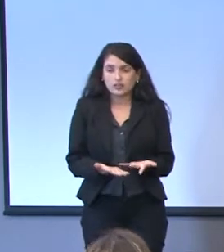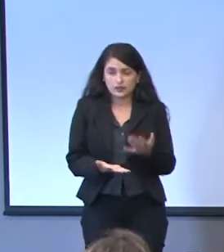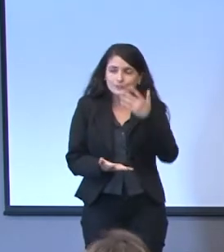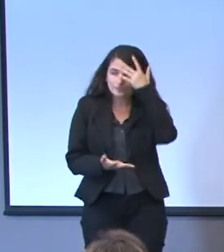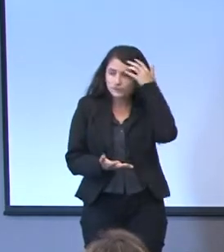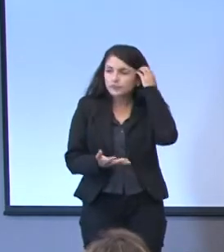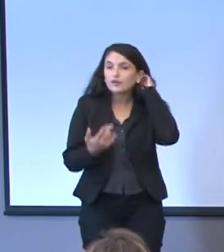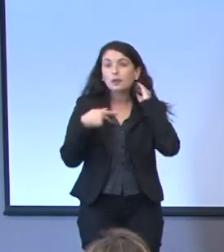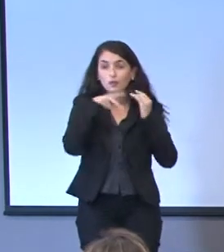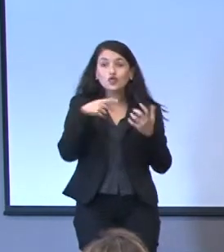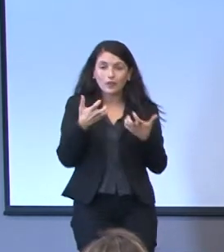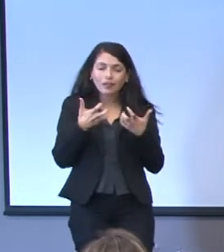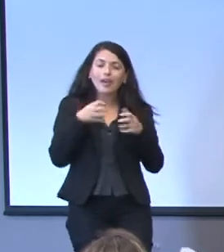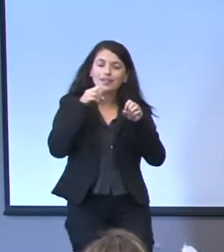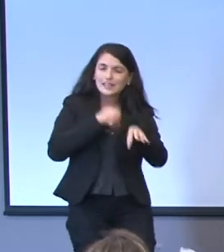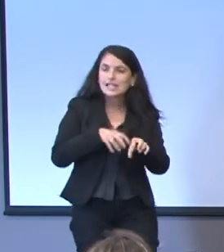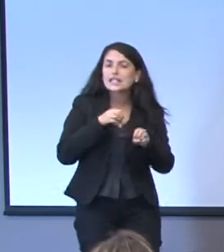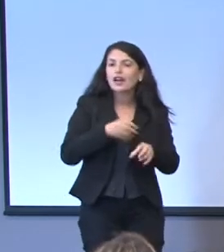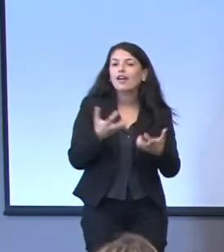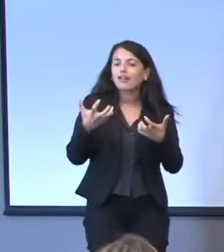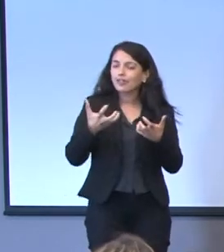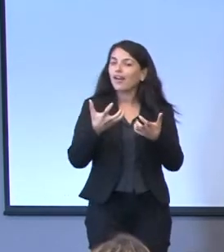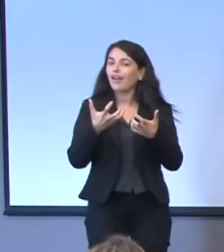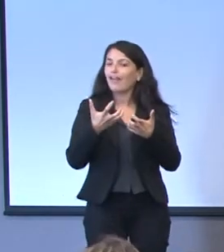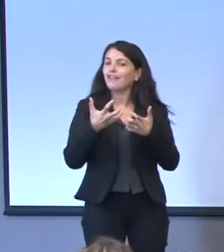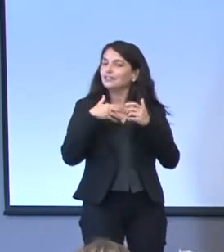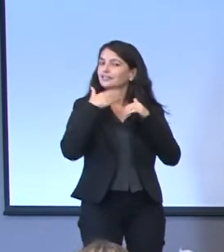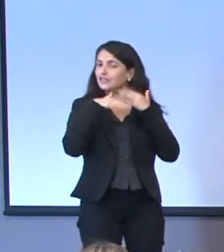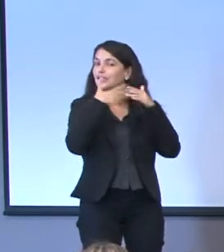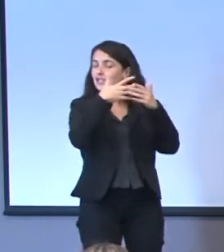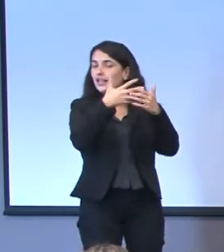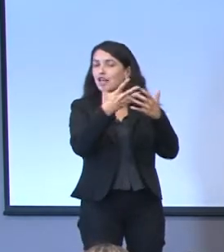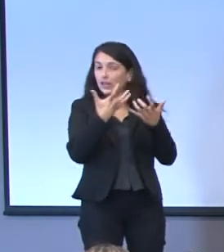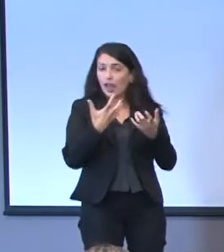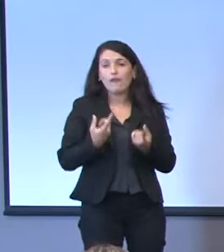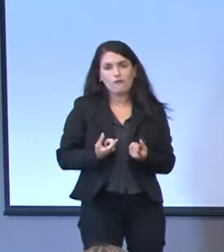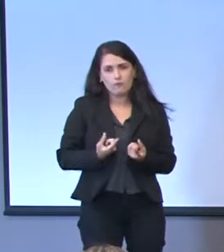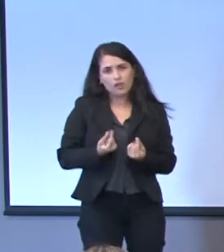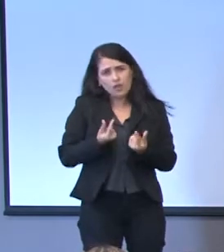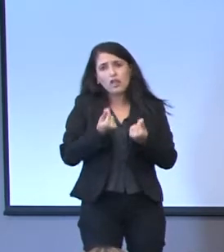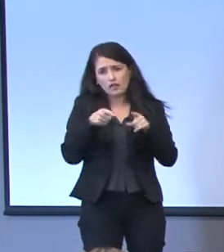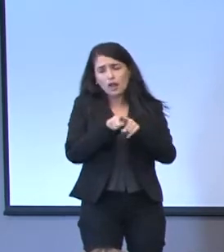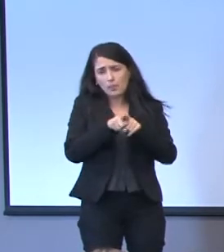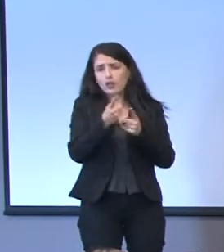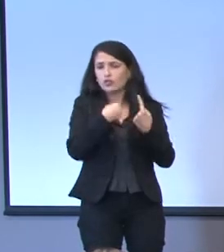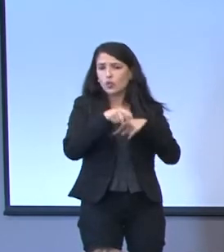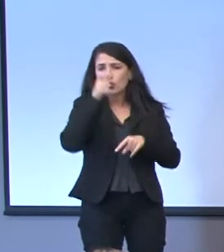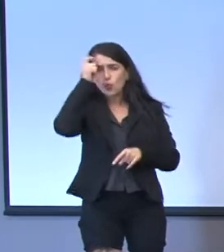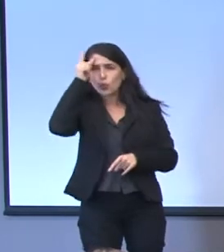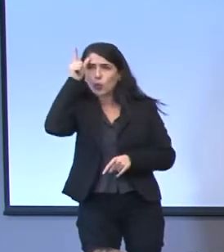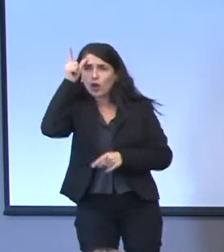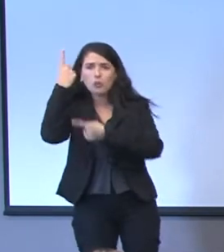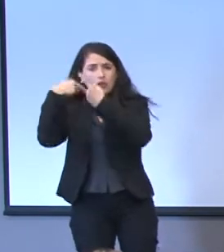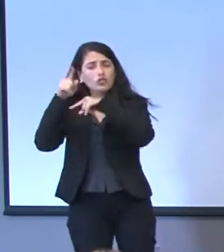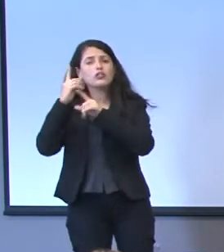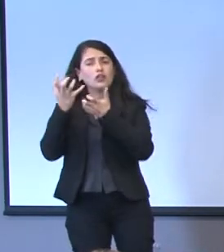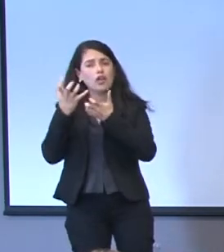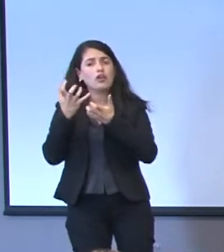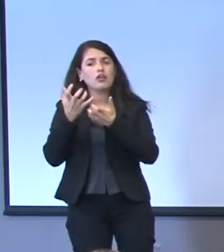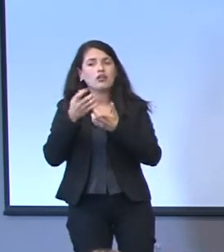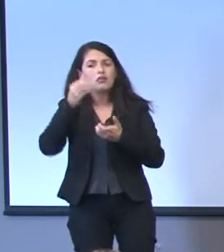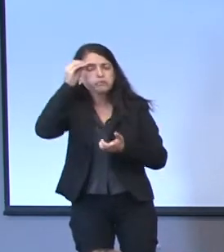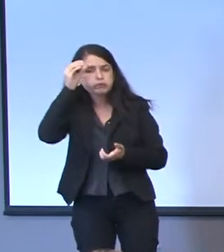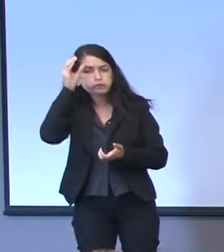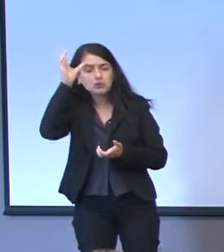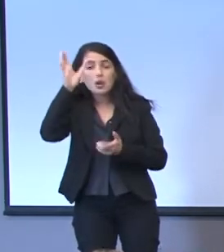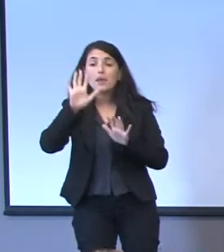E ele quer ensinar e quer crescer socialmente, financeiramente, culturalmente, de conhecimento,